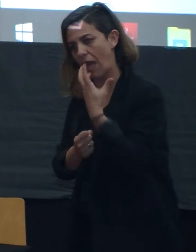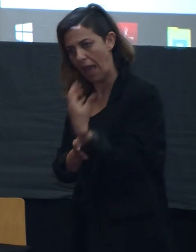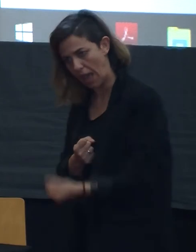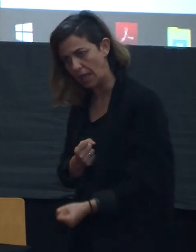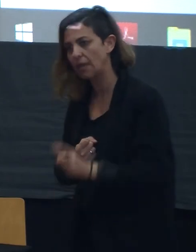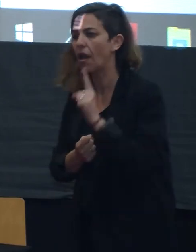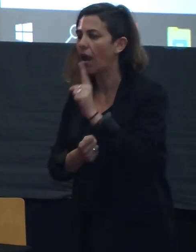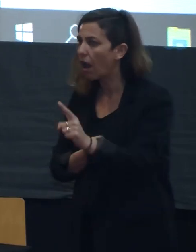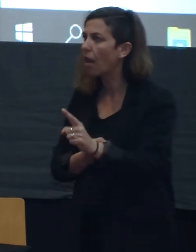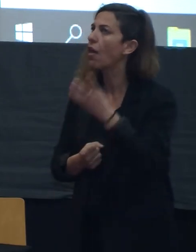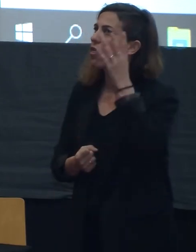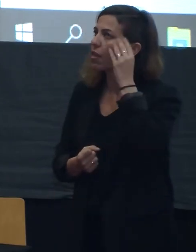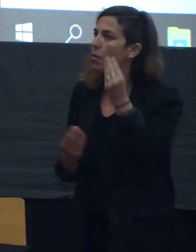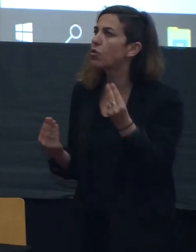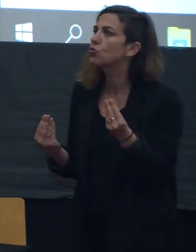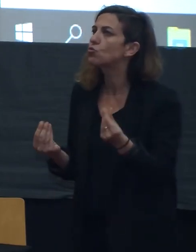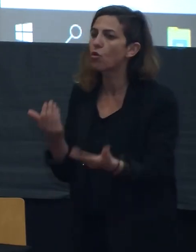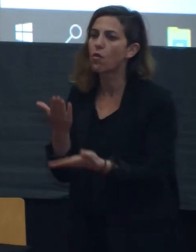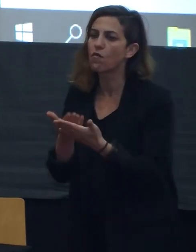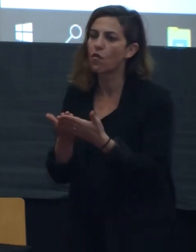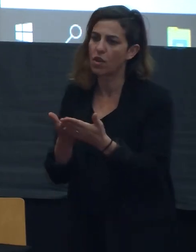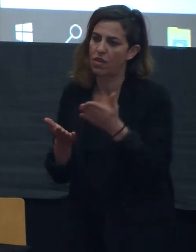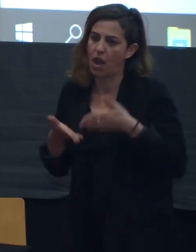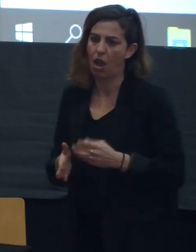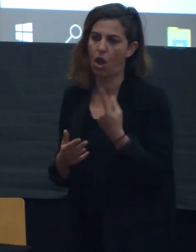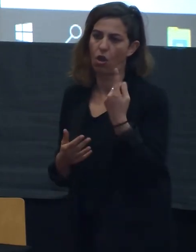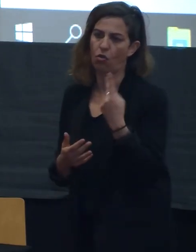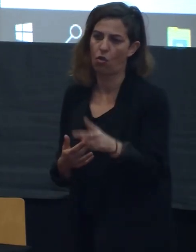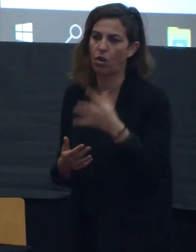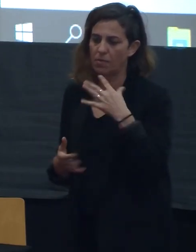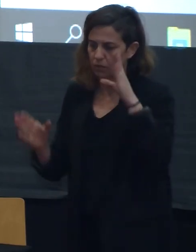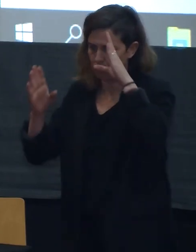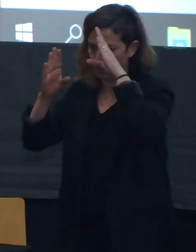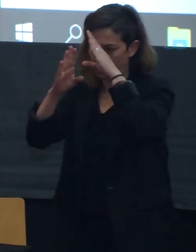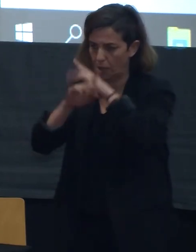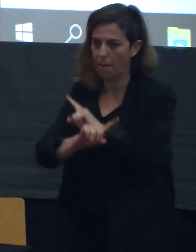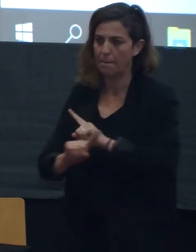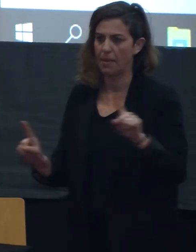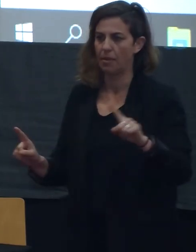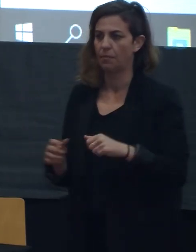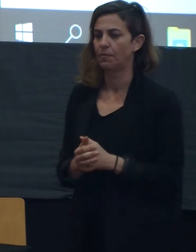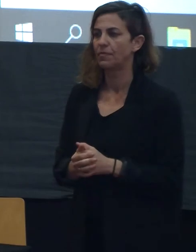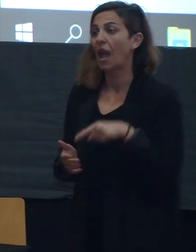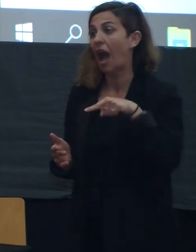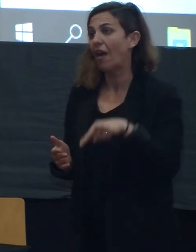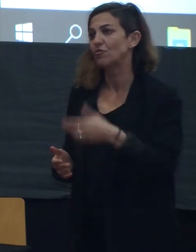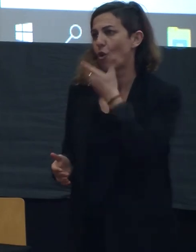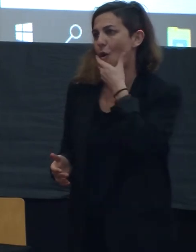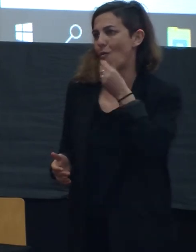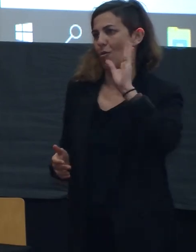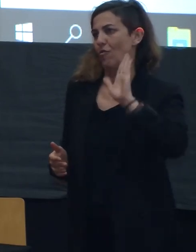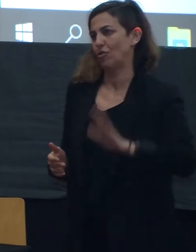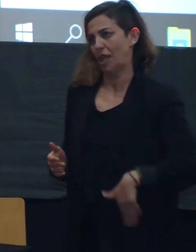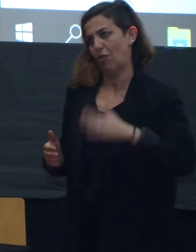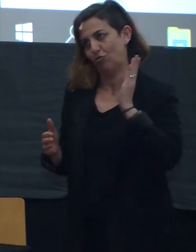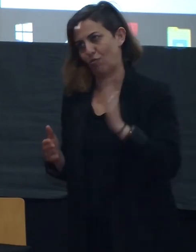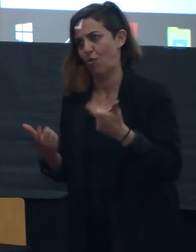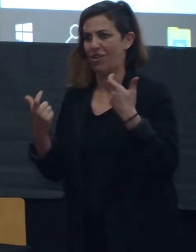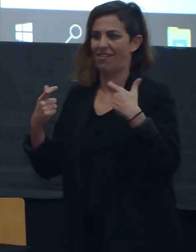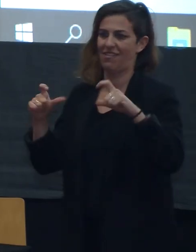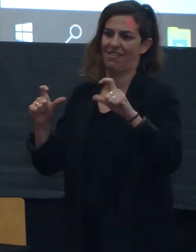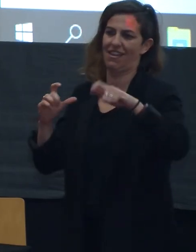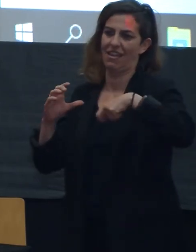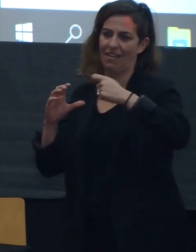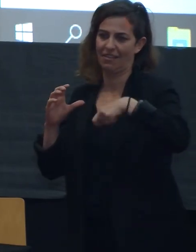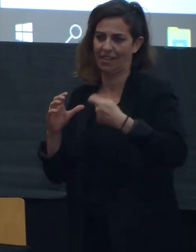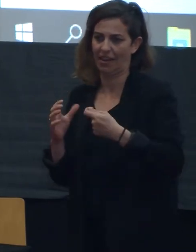κατάσταση και αυτό θα τους βοηθά να κυκλοφορούν στη γειτονιά τους χωρίς να κρύβουν τη ζωή τους. Αυτό το happy end, που αποτελεί μια αυτονόητη ολιστική